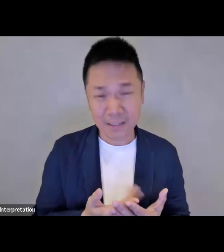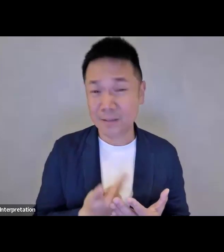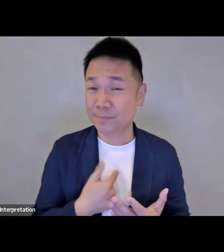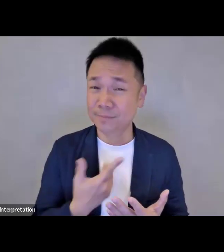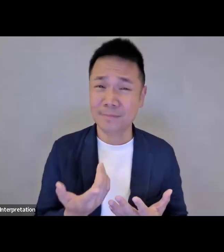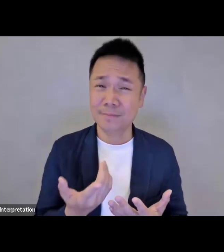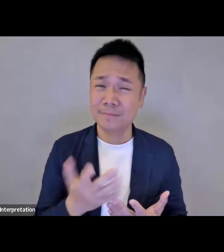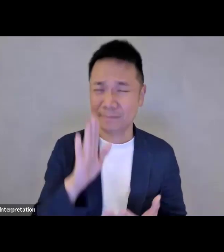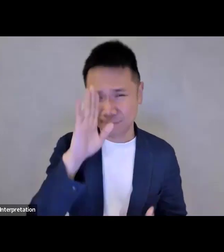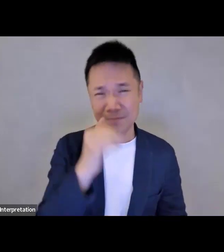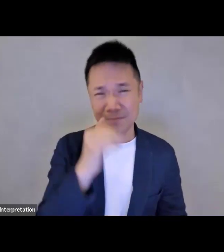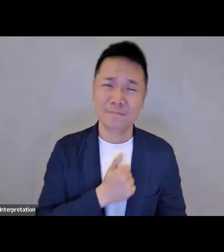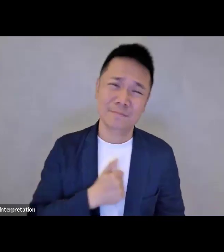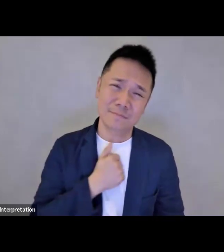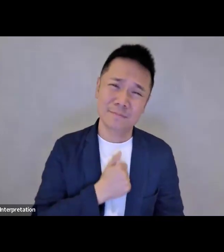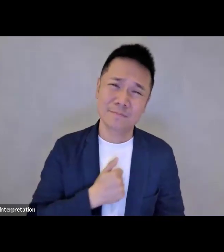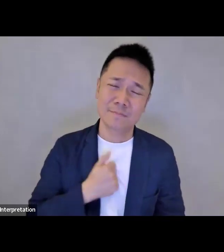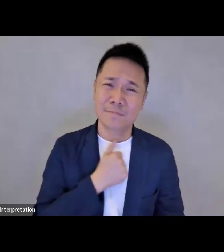我非常难去表达。